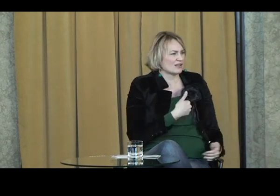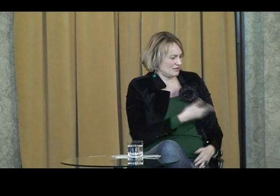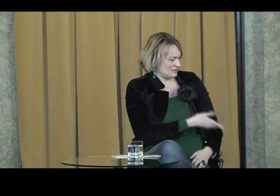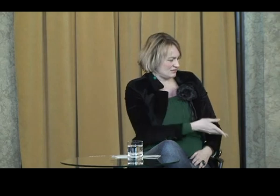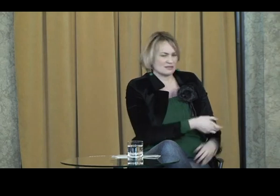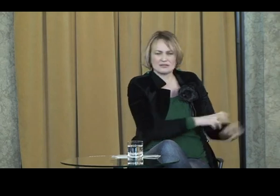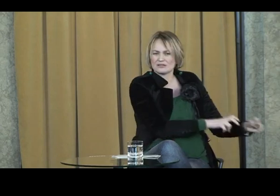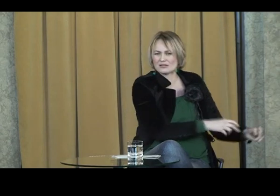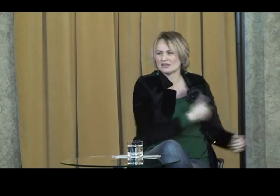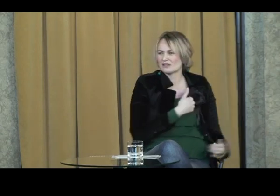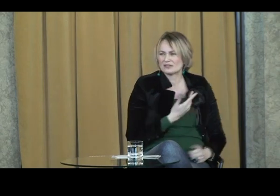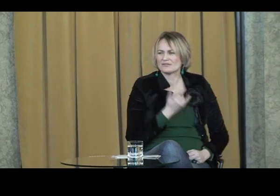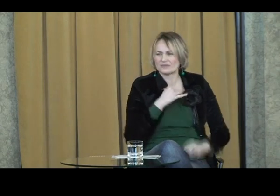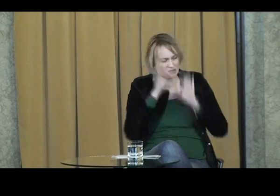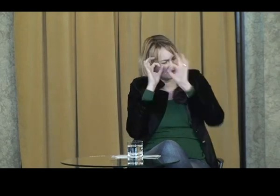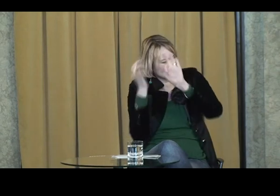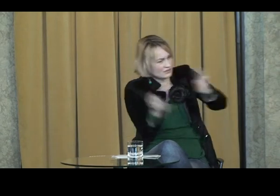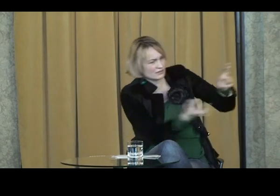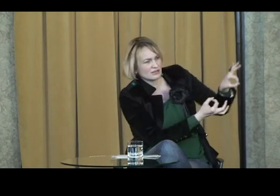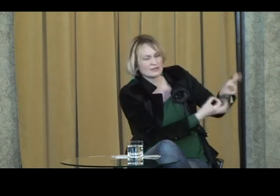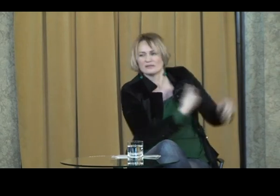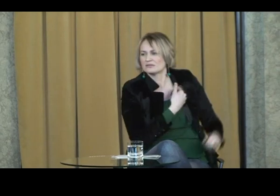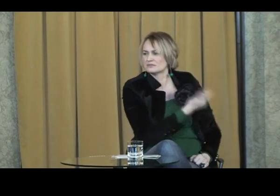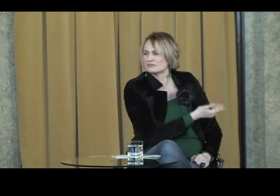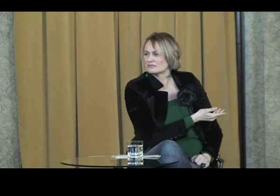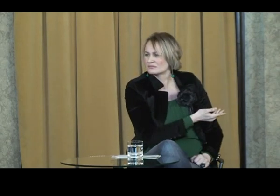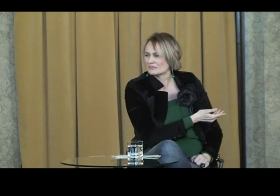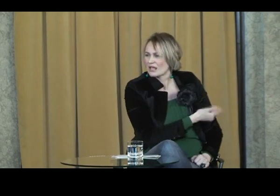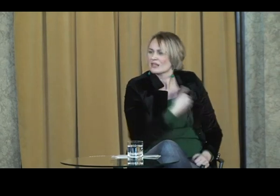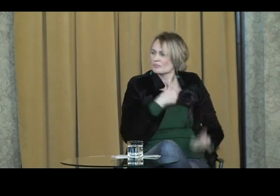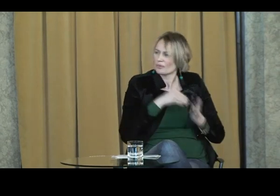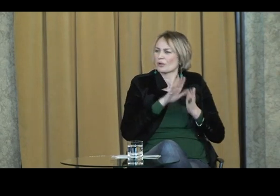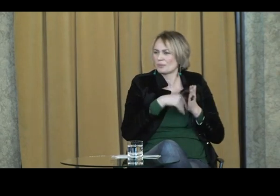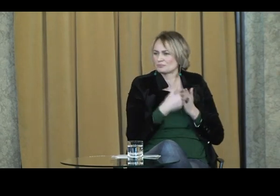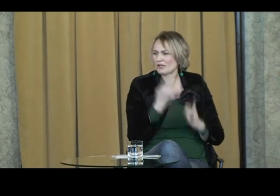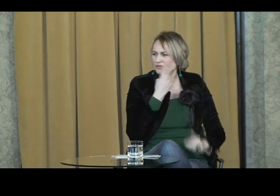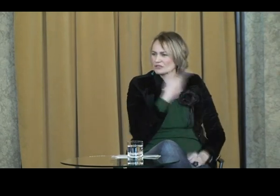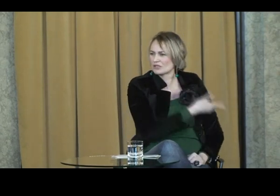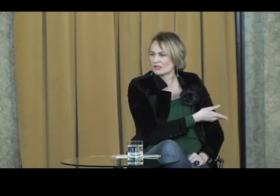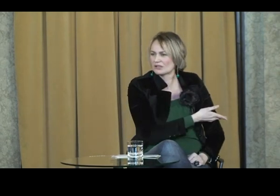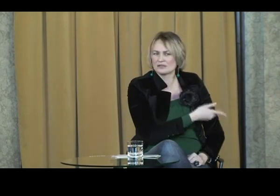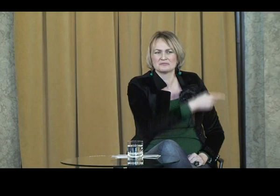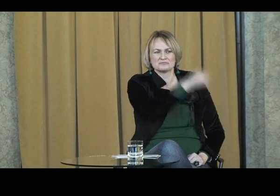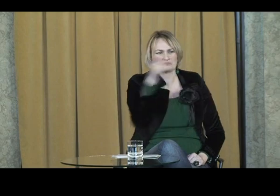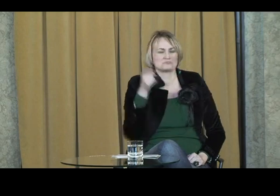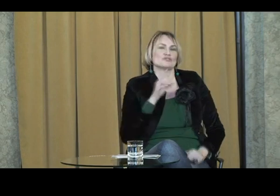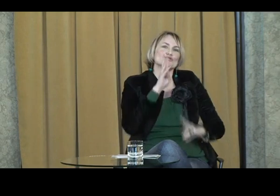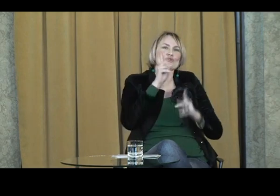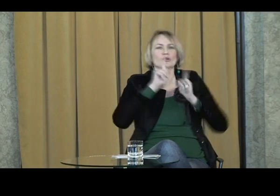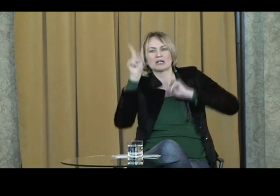ganz gut. Was soll sie denn neben mir? Wie soll ich denn um die Ecke auf die Gebärdensprache schauen? Ich muss ja die Sprache verstehen.